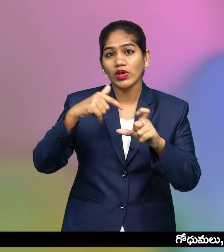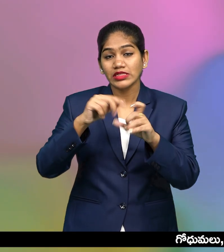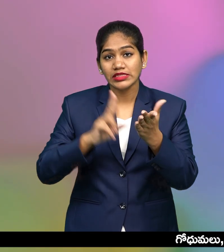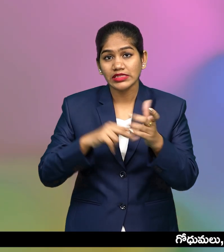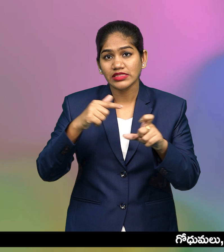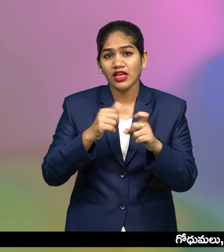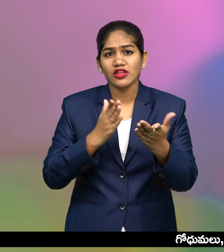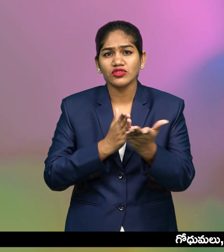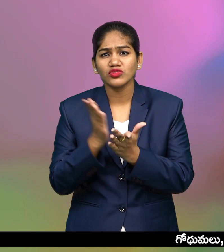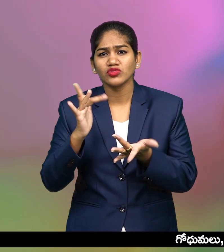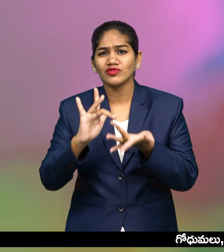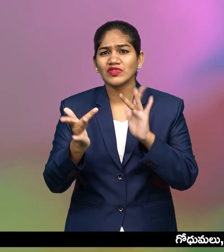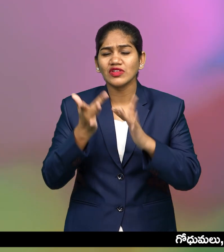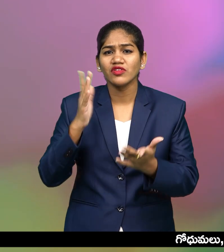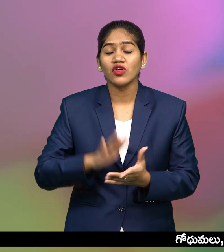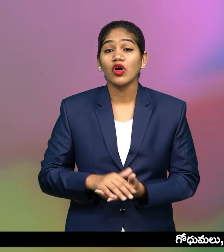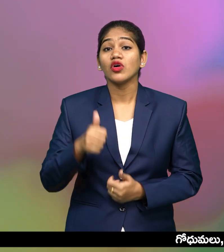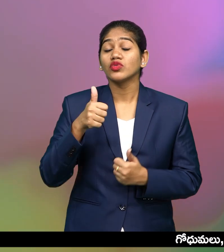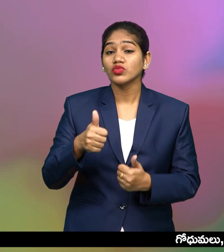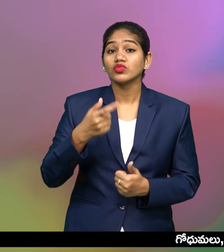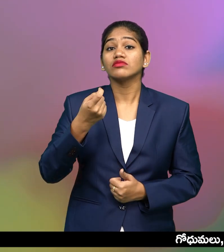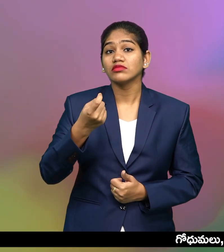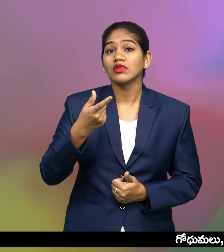గోధుమలు, బియ్యం, చక్కెర మరియు